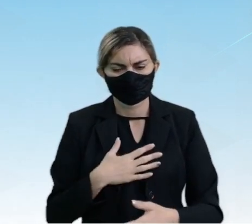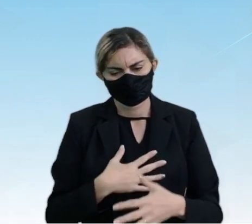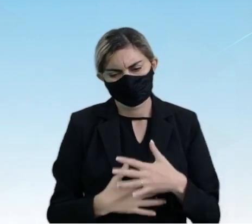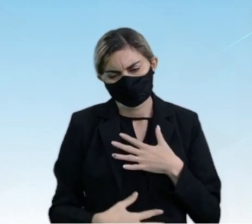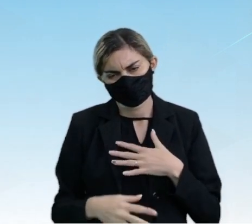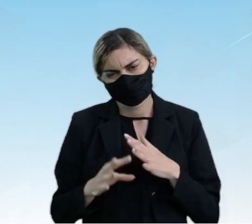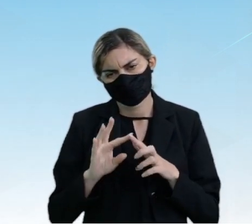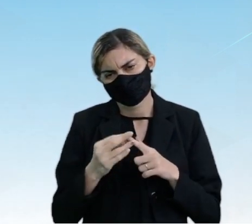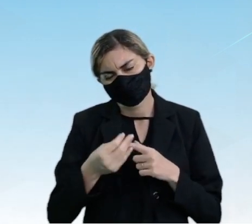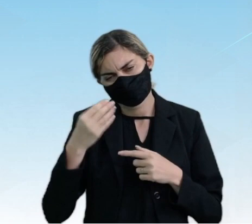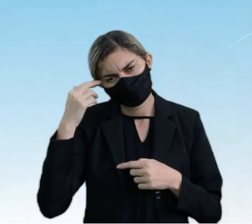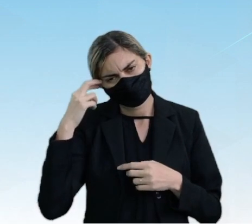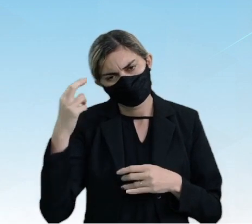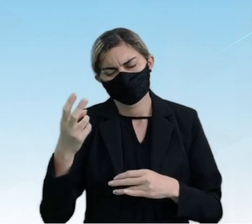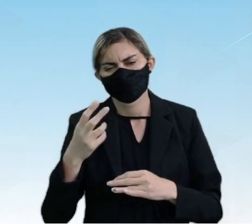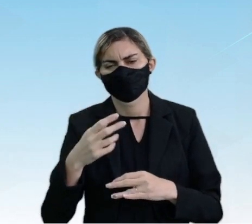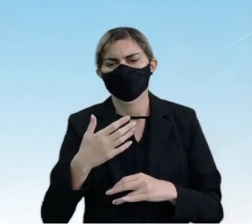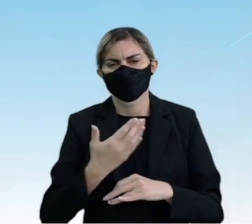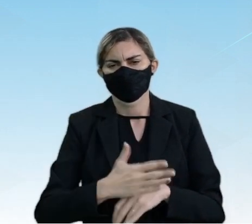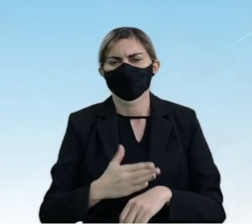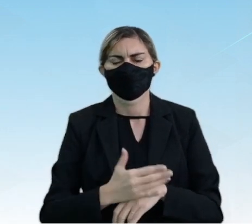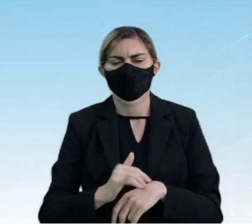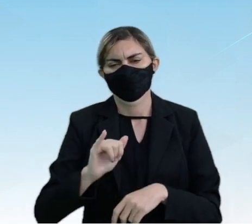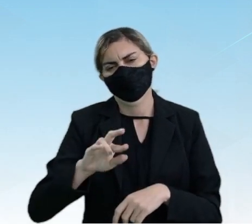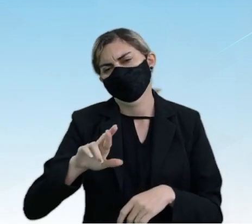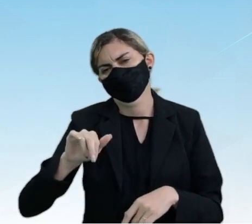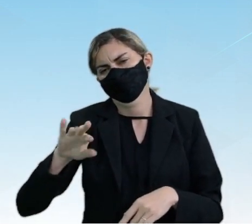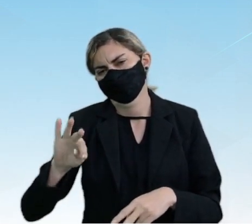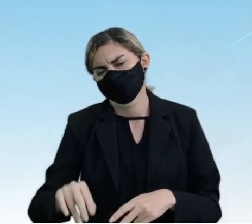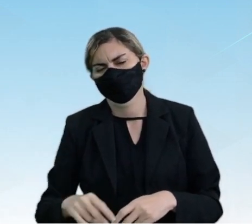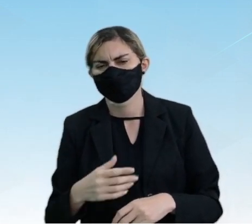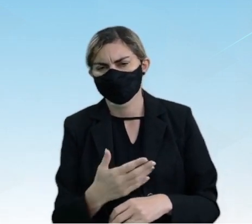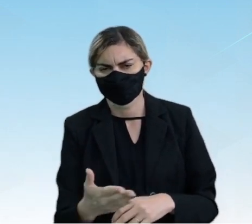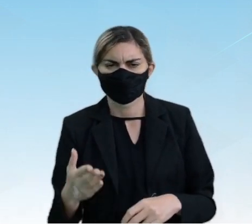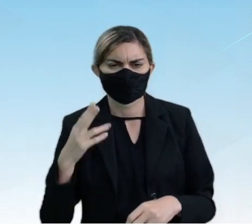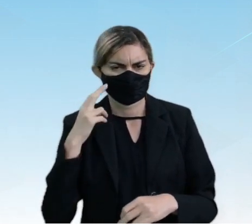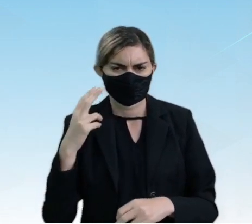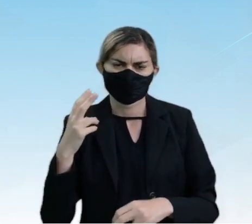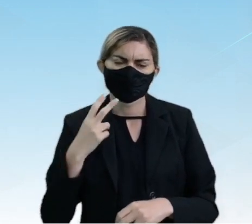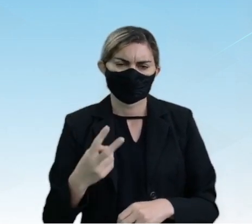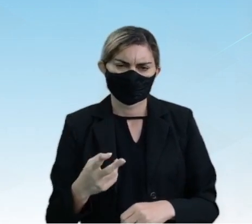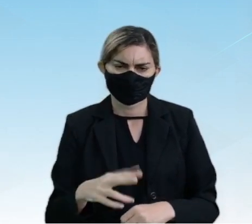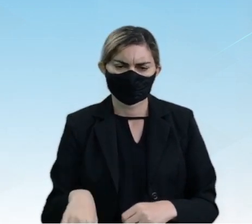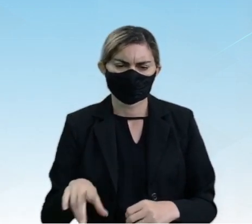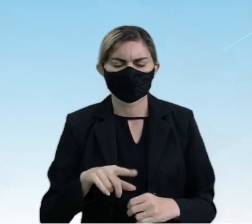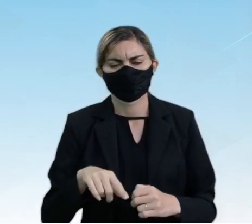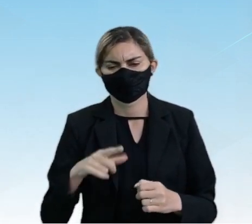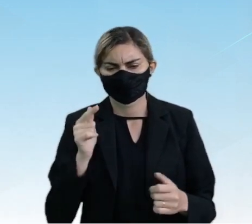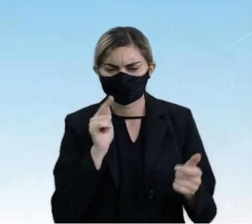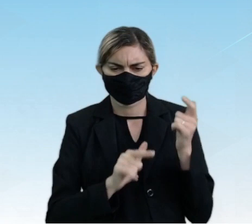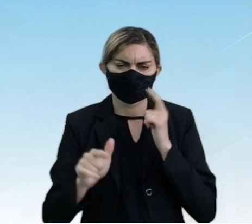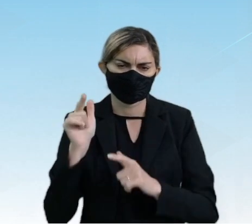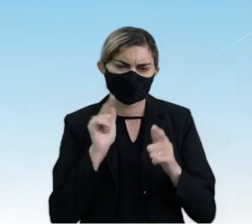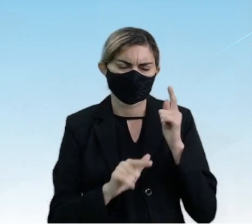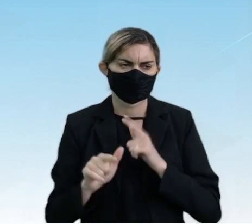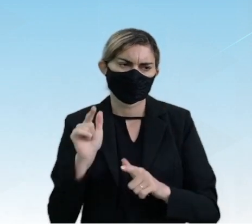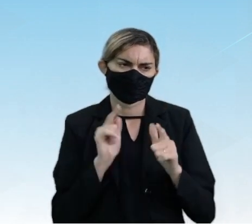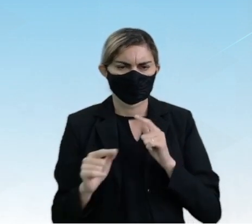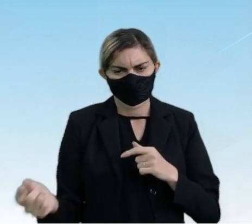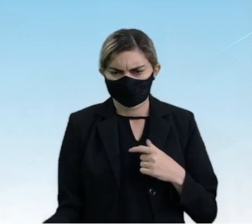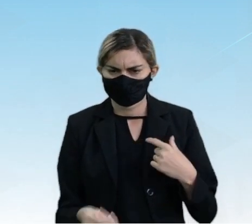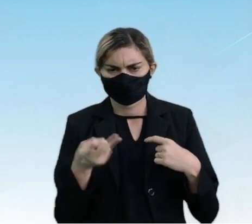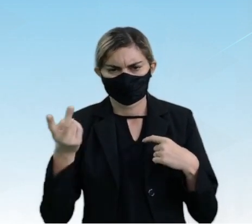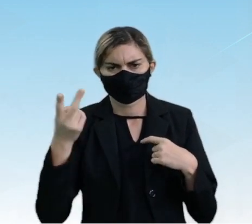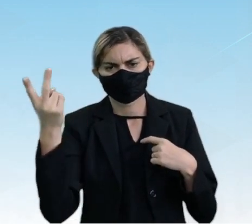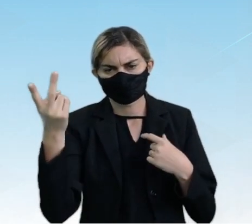corporal, enquanto uma prática que era inerente à sabedoria e ao ganho de valores,